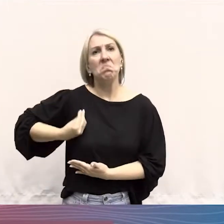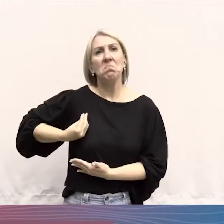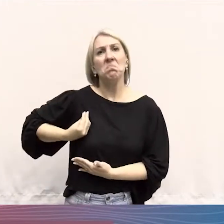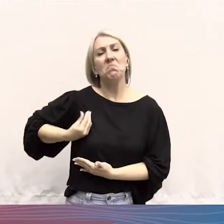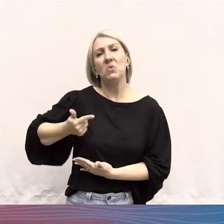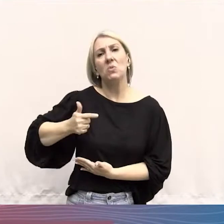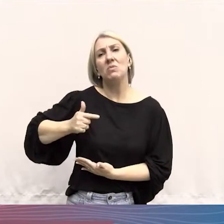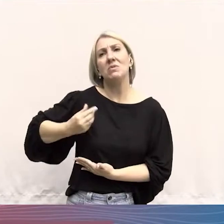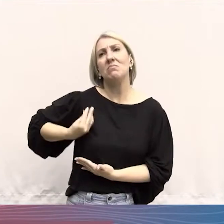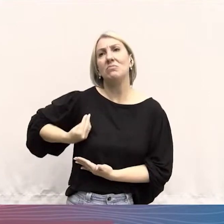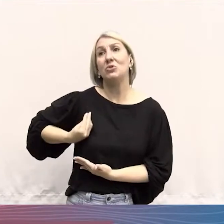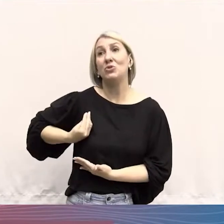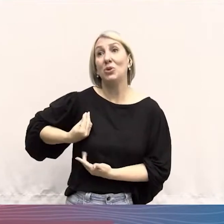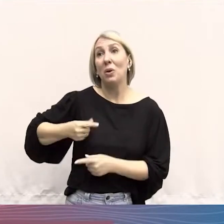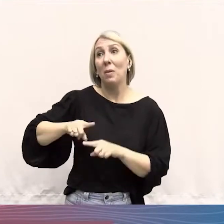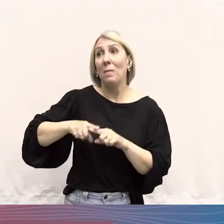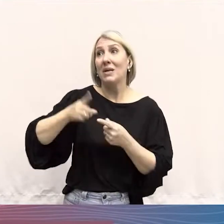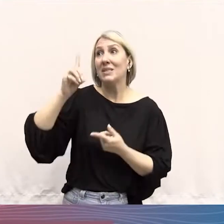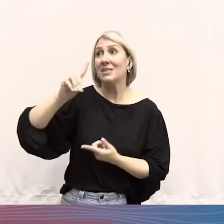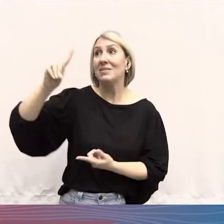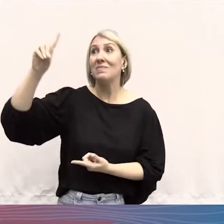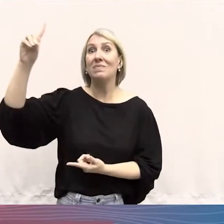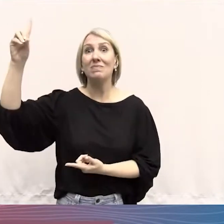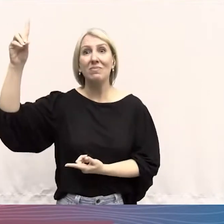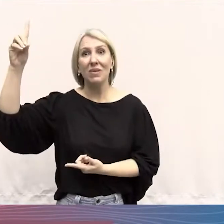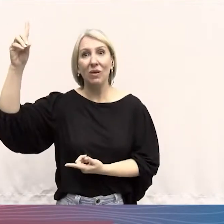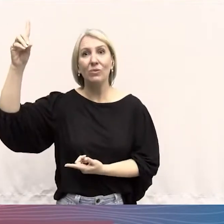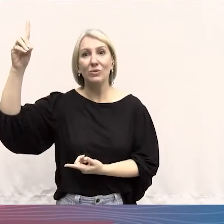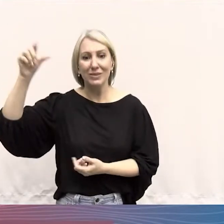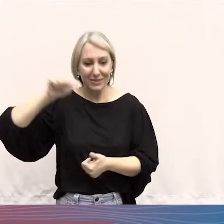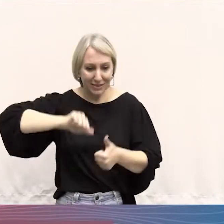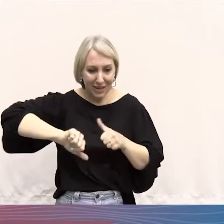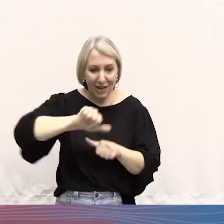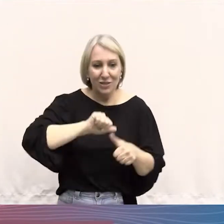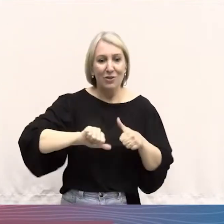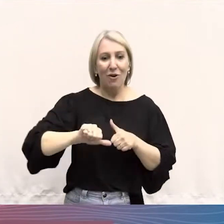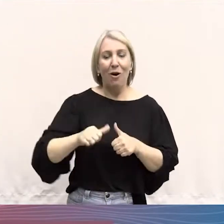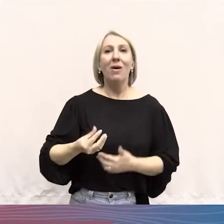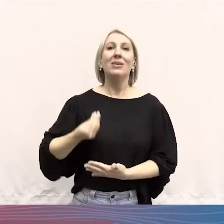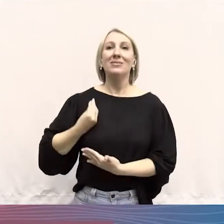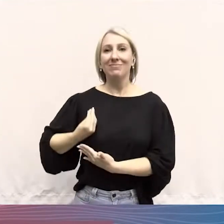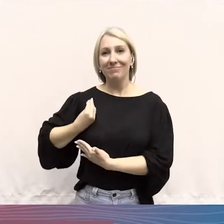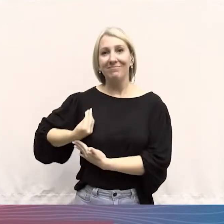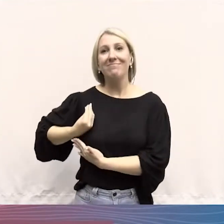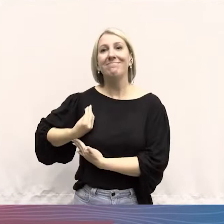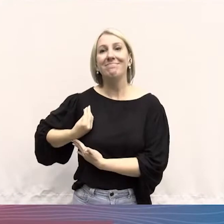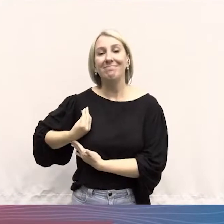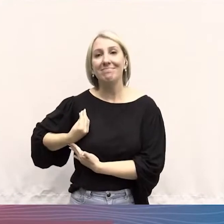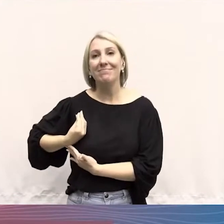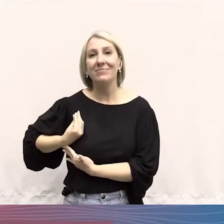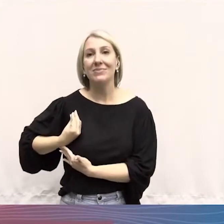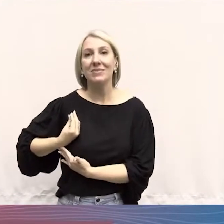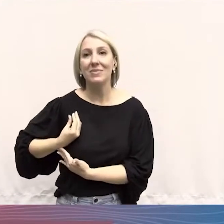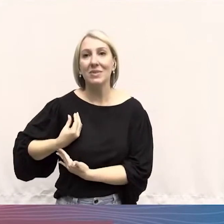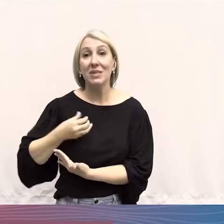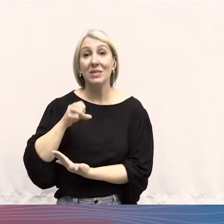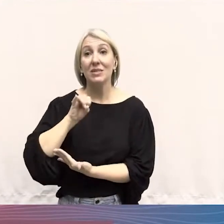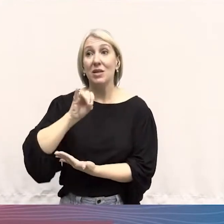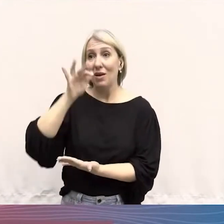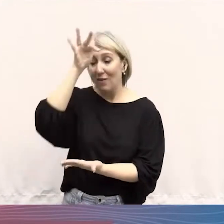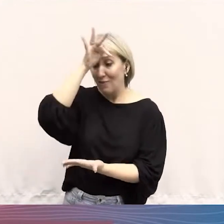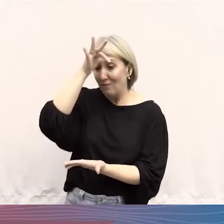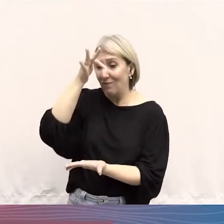Isso é fé. Não tem nada, mas de repente, pela fé,